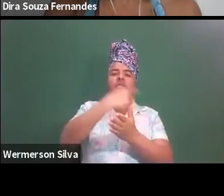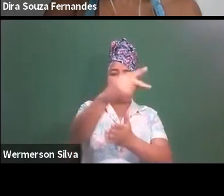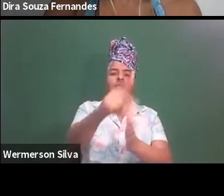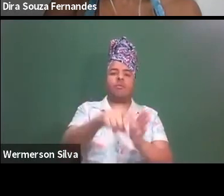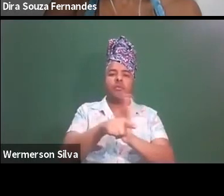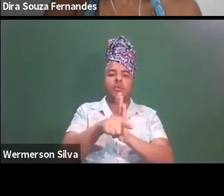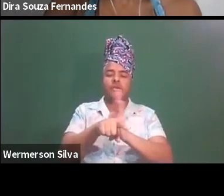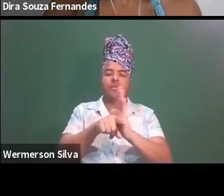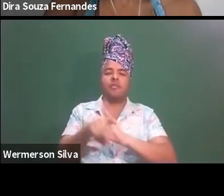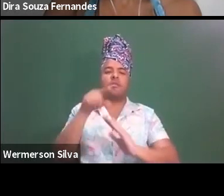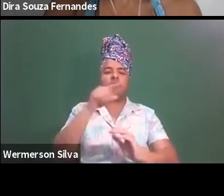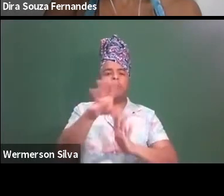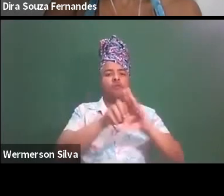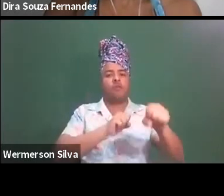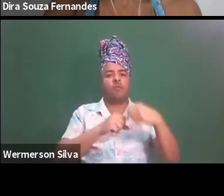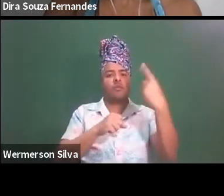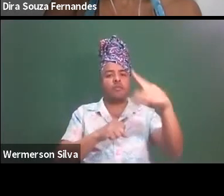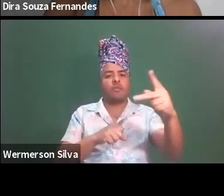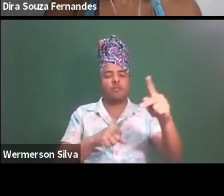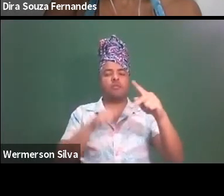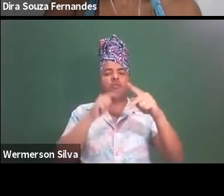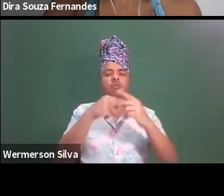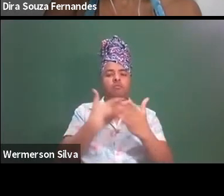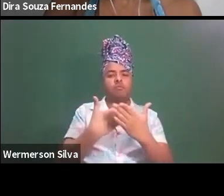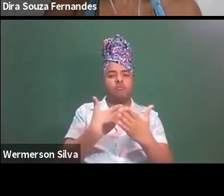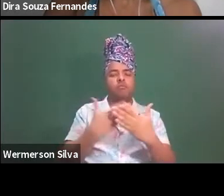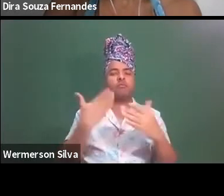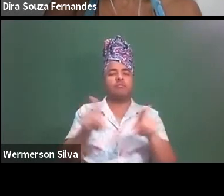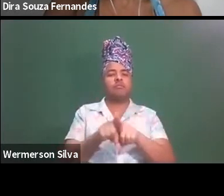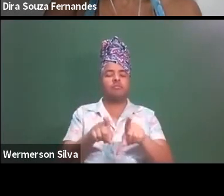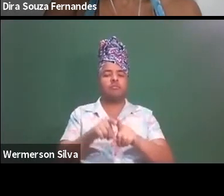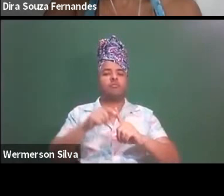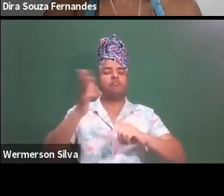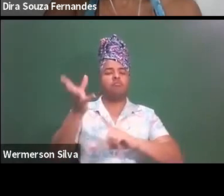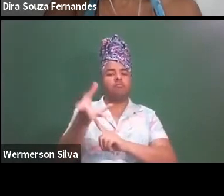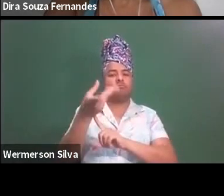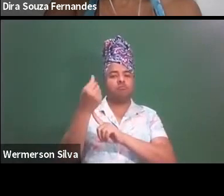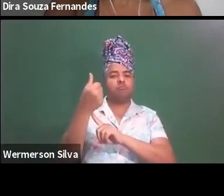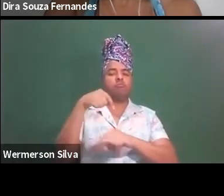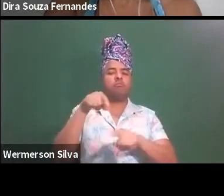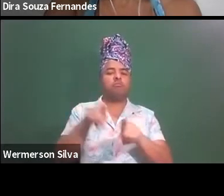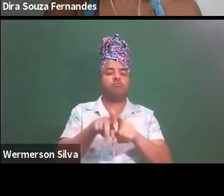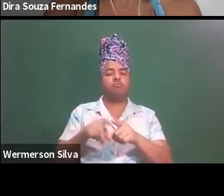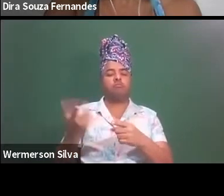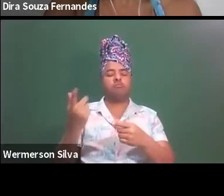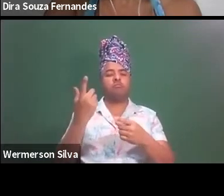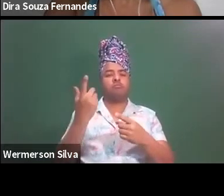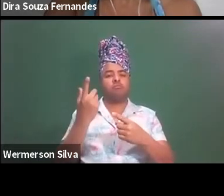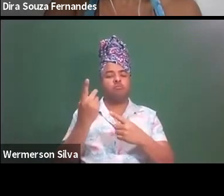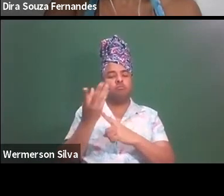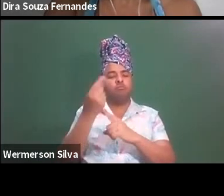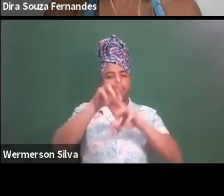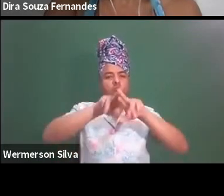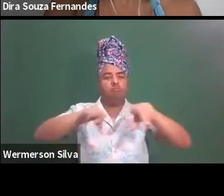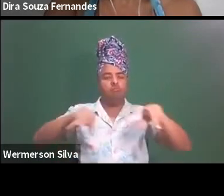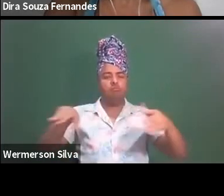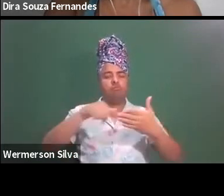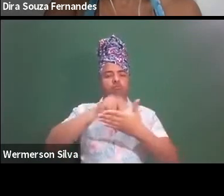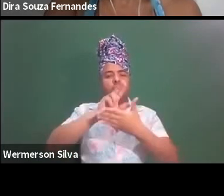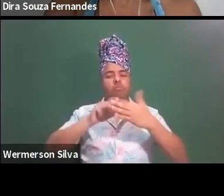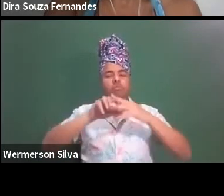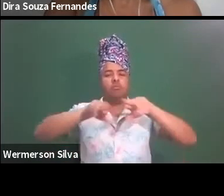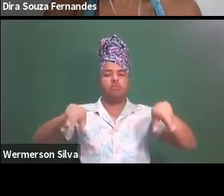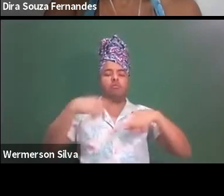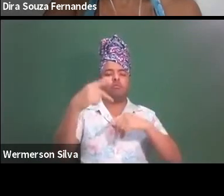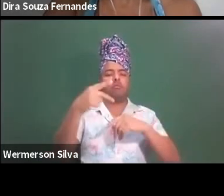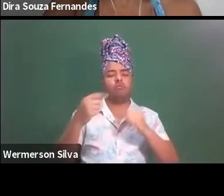pesquisa, na formação enquanto artista, artesã. E então eu agradeço ao tempo que nos foi